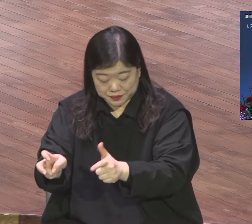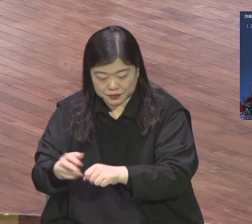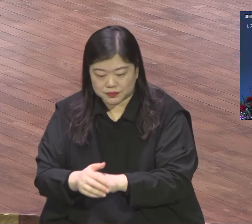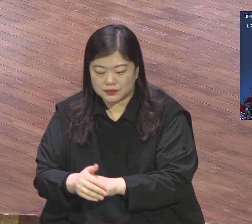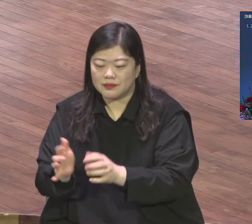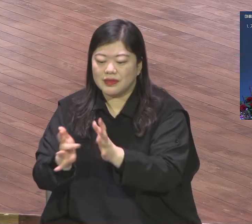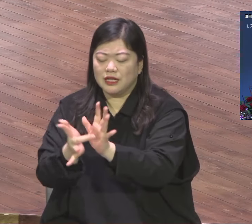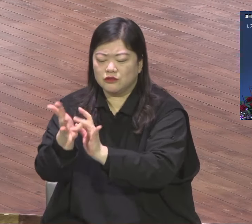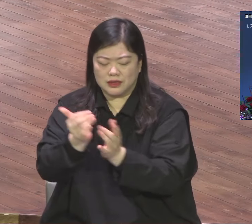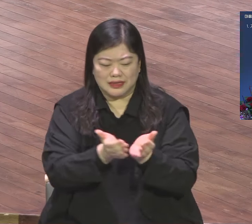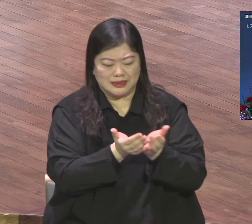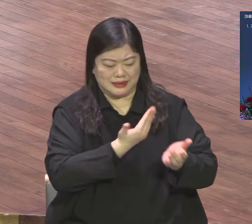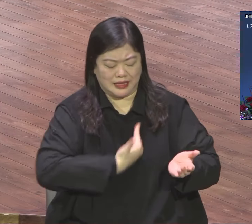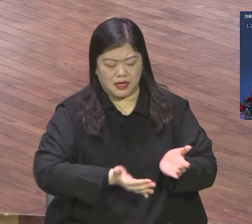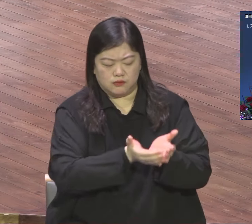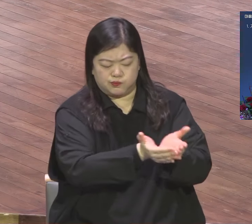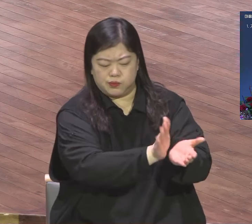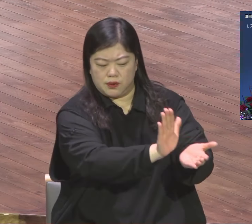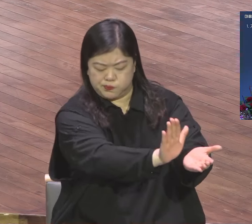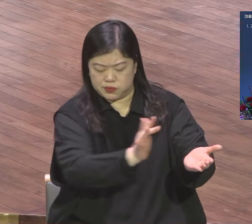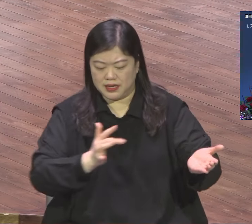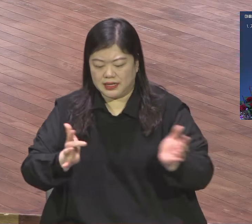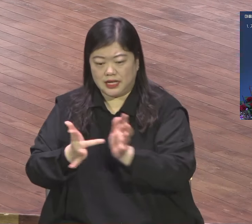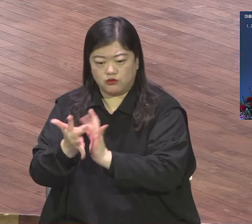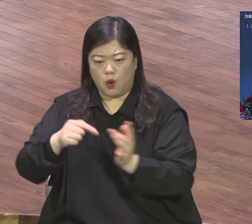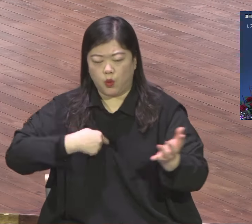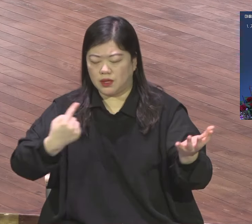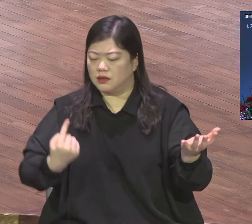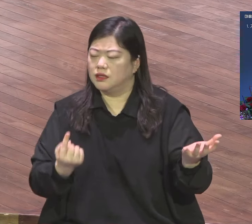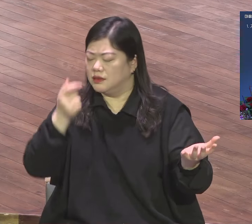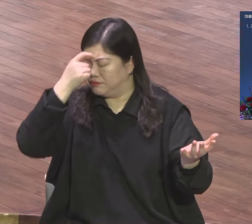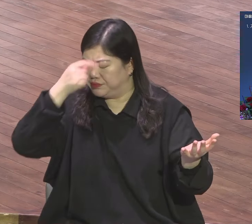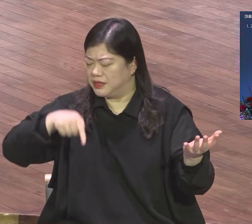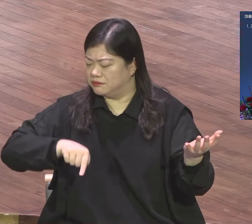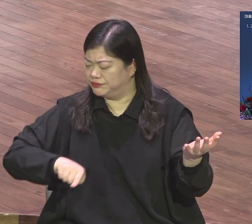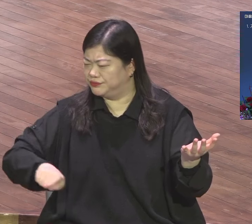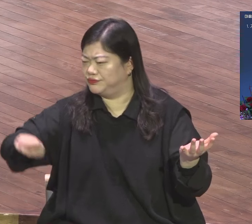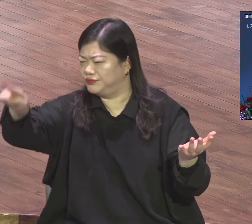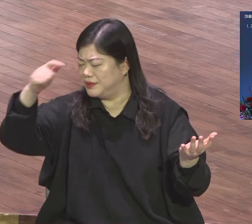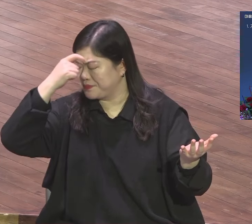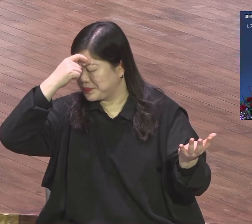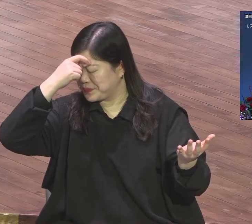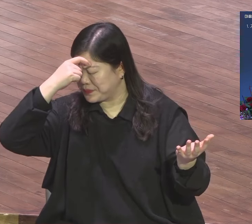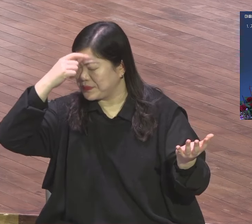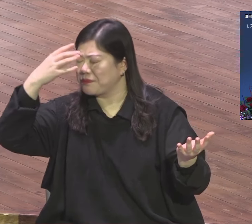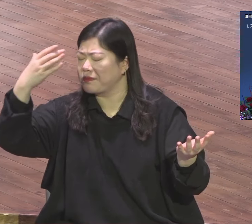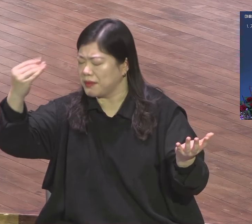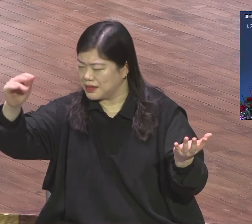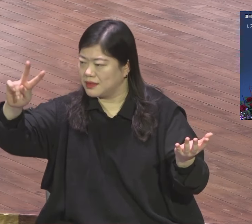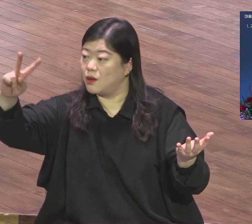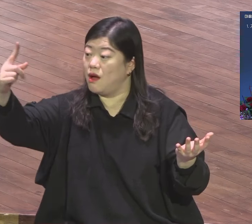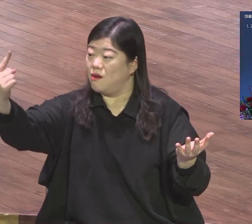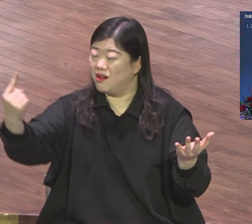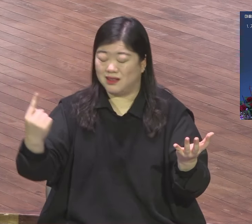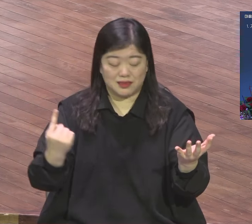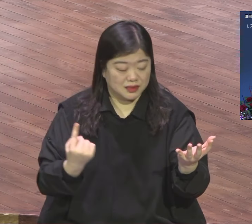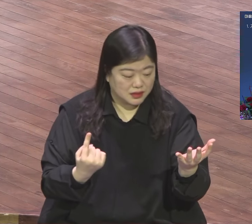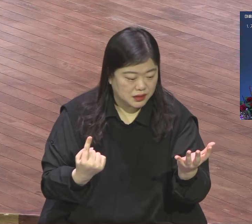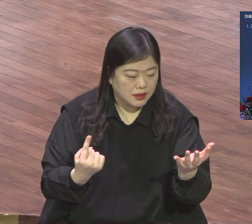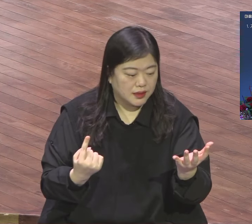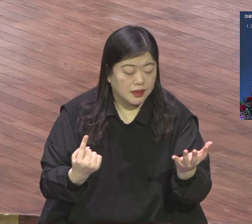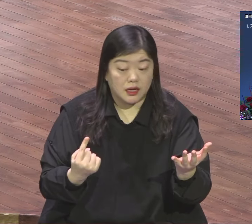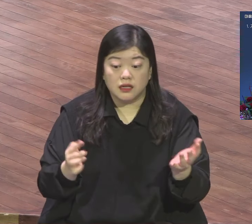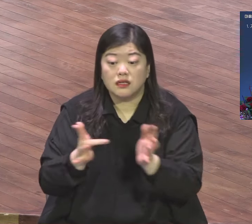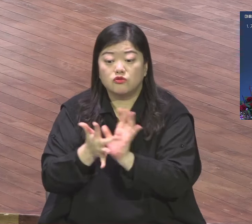산으로 기도하러 가신 것과 제자들이 마음이 둔화해졌음을 비교를 하고 있잖아요. 예수님은 기도하러 가고 제자들은 둔해